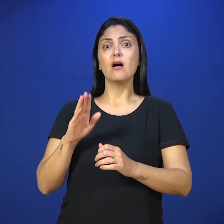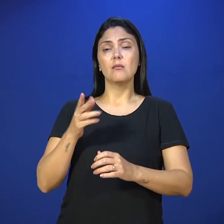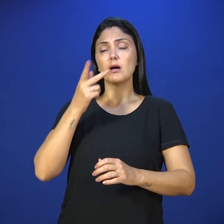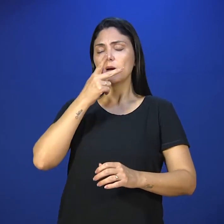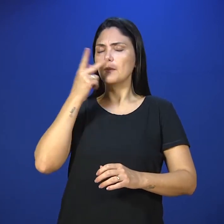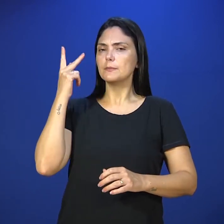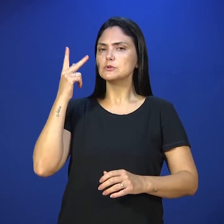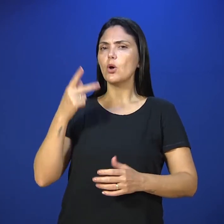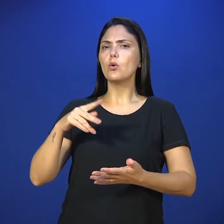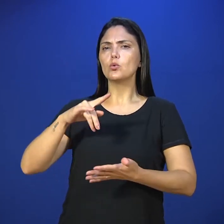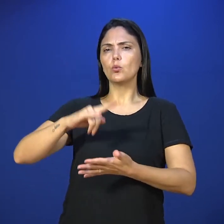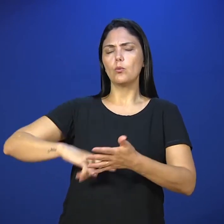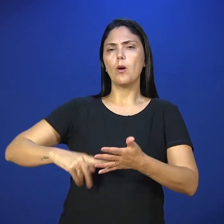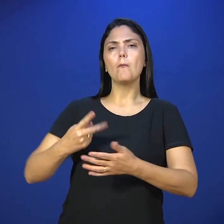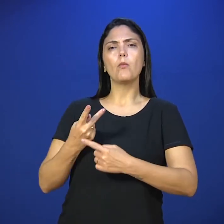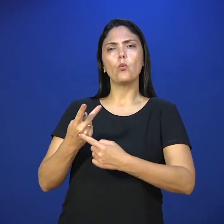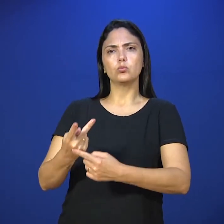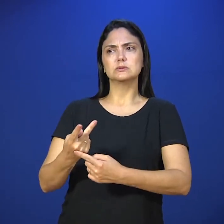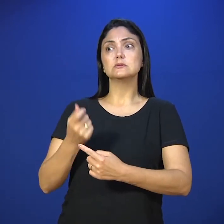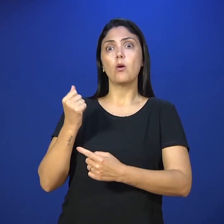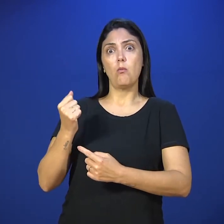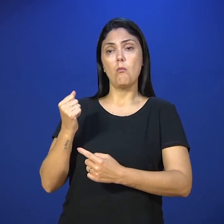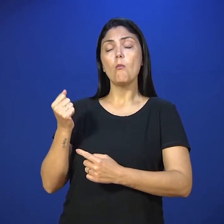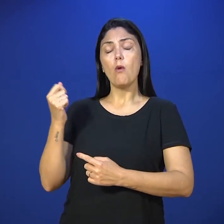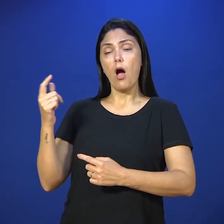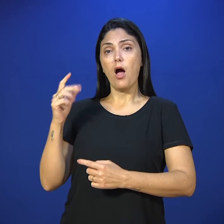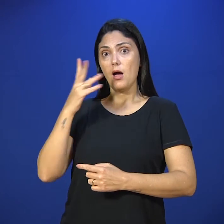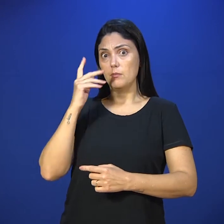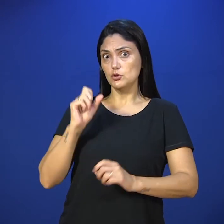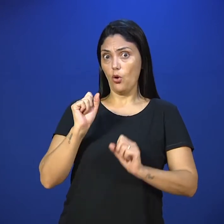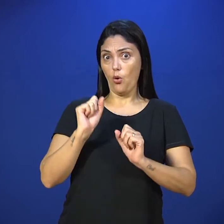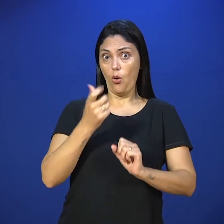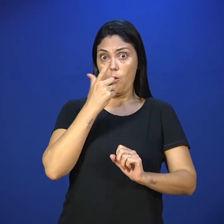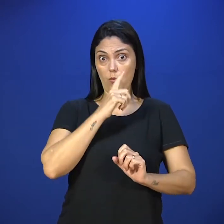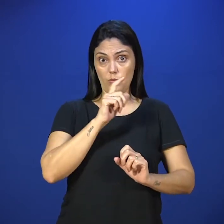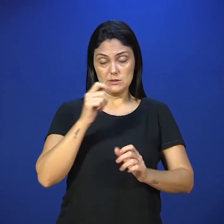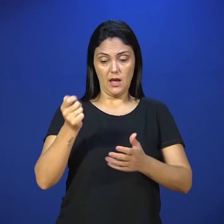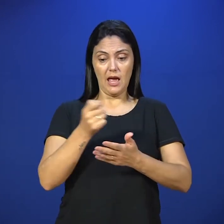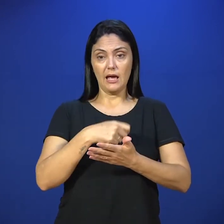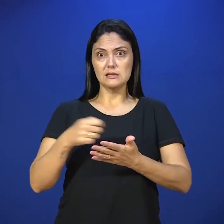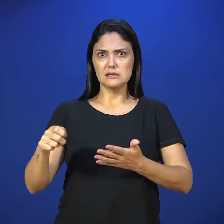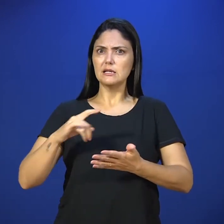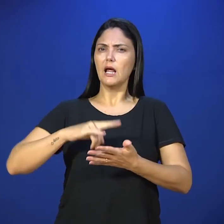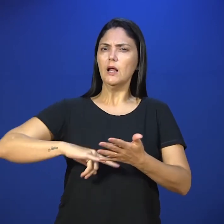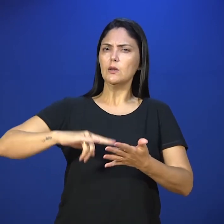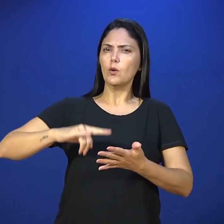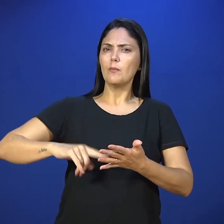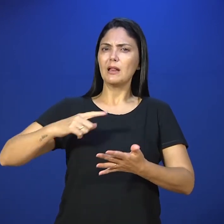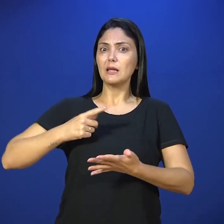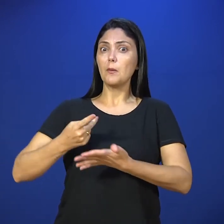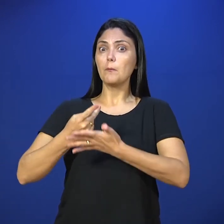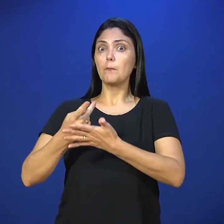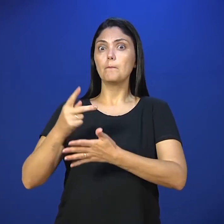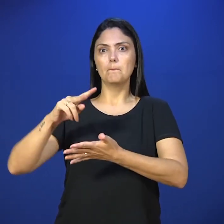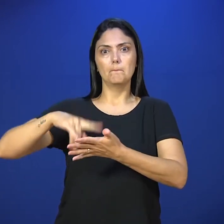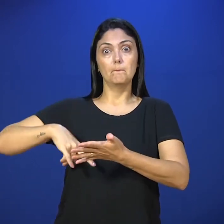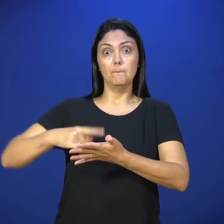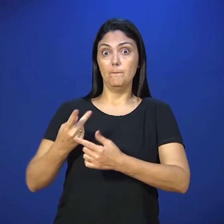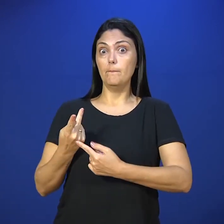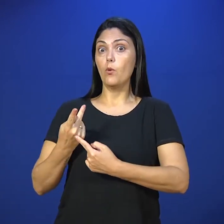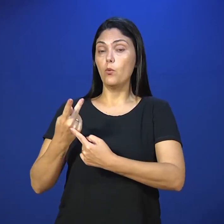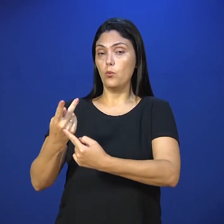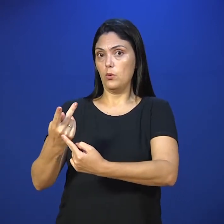através de procuração com poderes específicos de realização de matrícula, podendo assinar documentos respectivos e